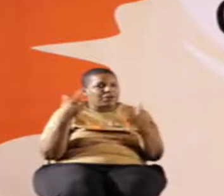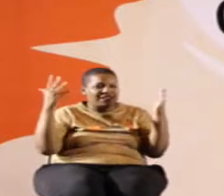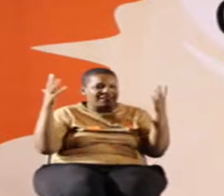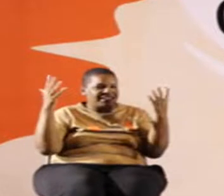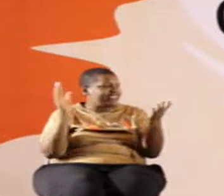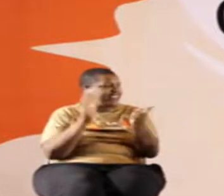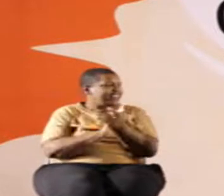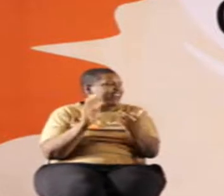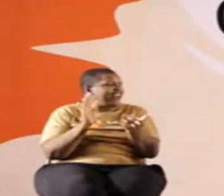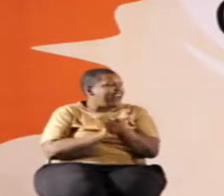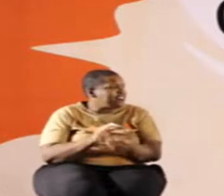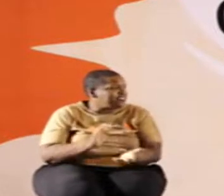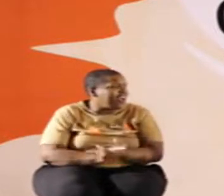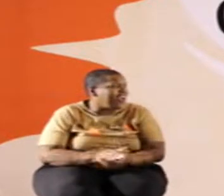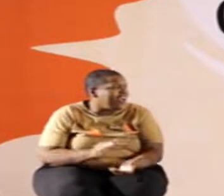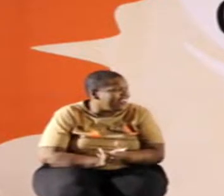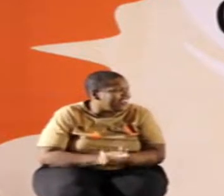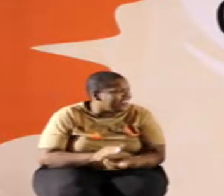É.